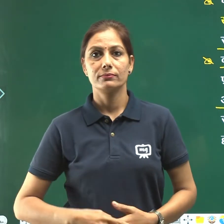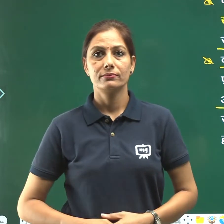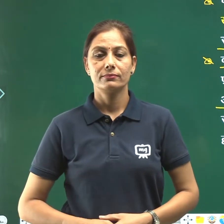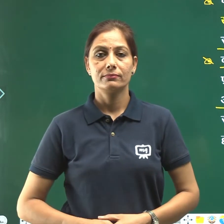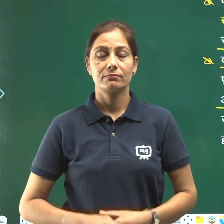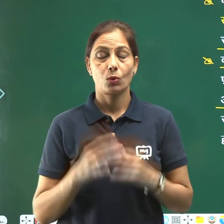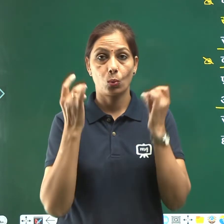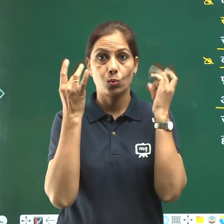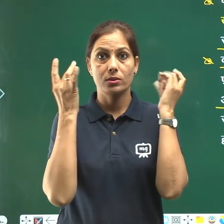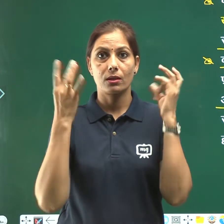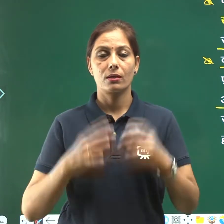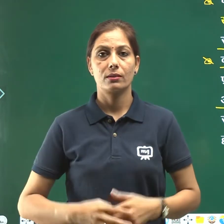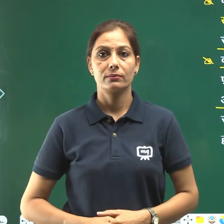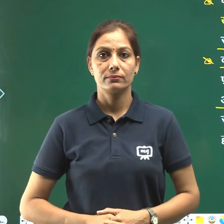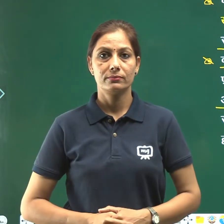क्रोध,